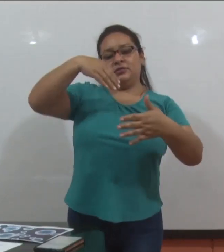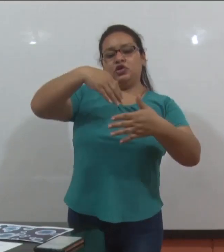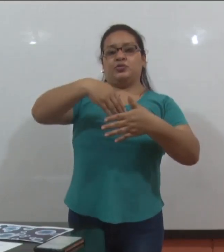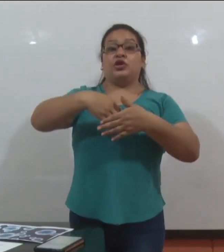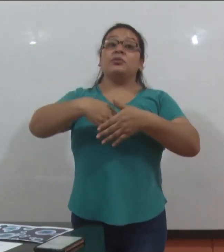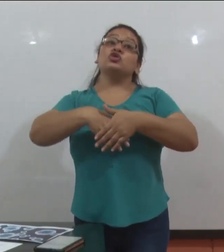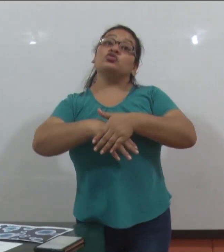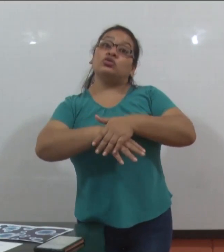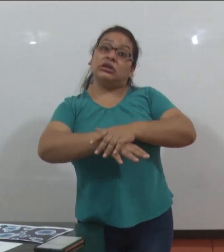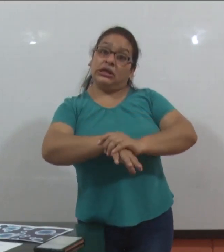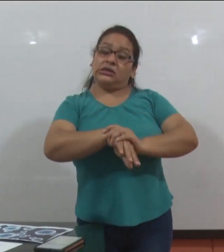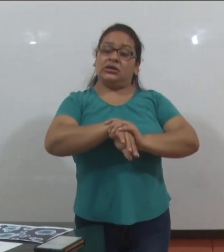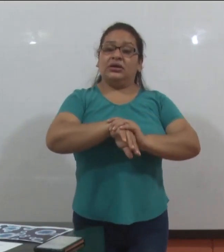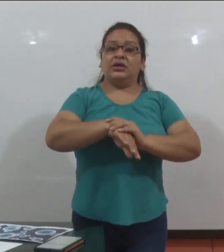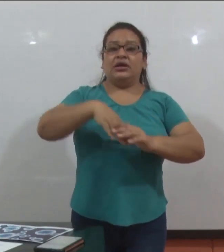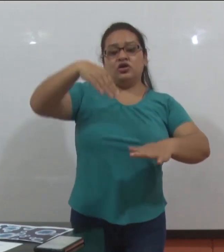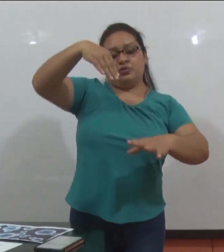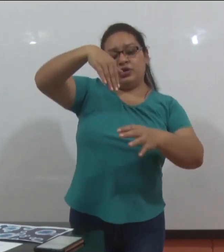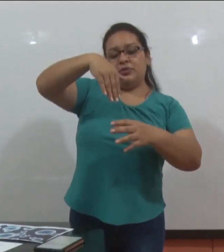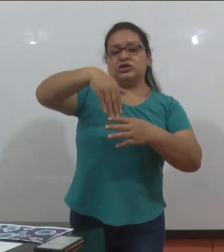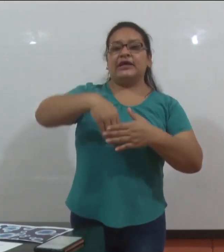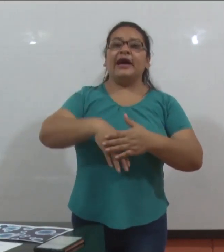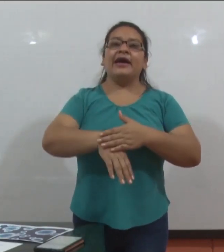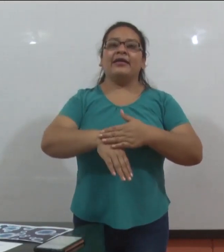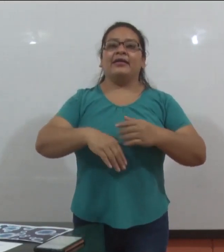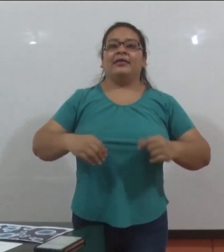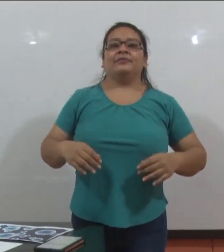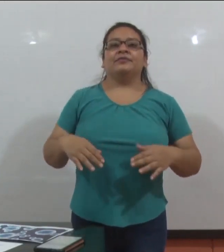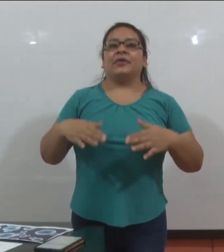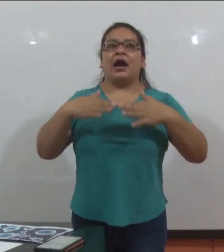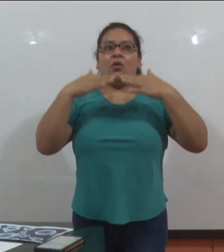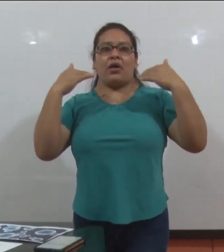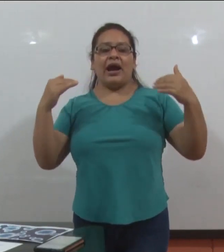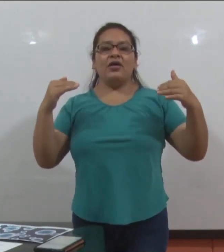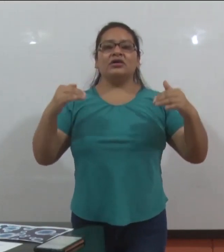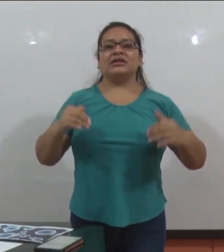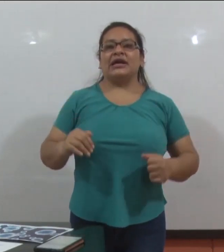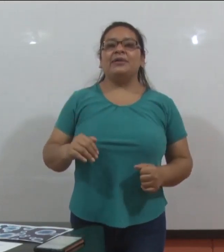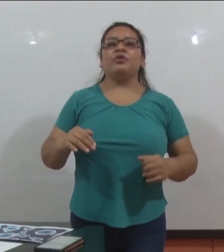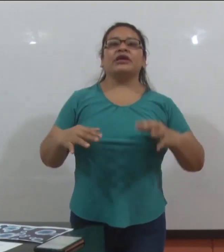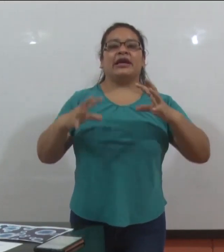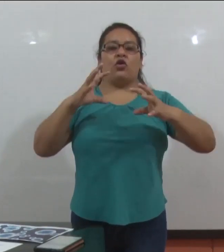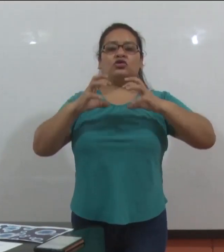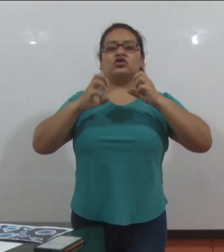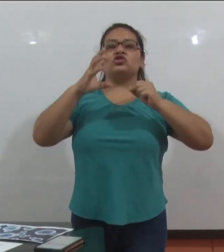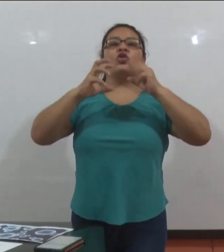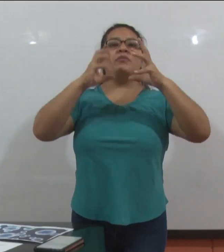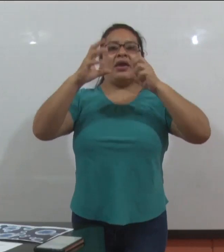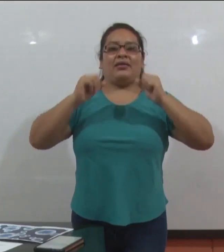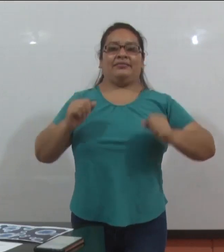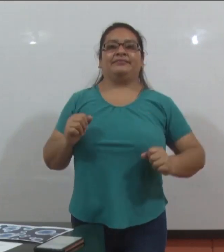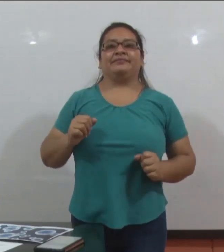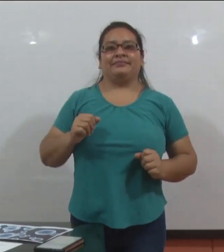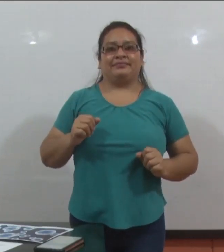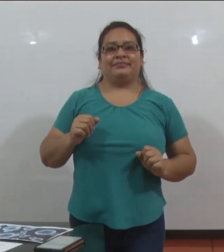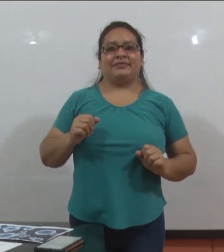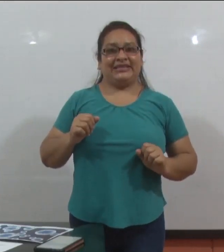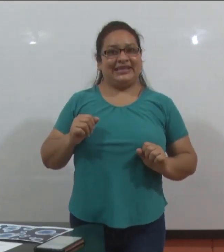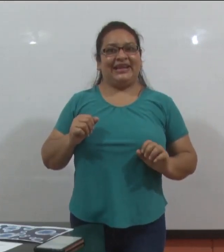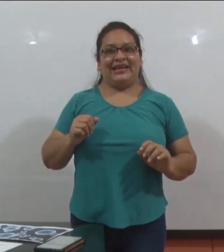nos podemos hundir y nos podemos quedar ahogados ahí porque consume.